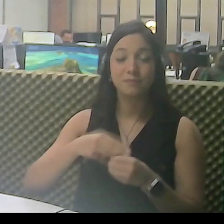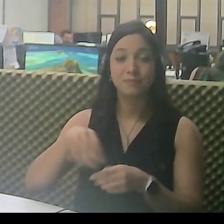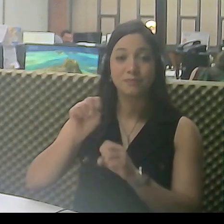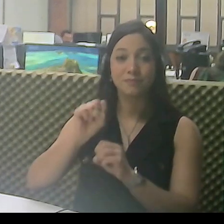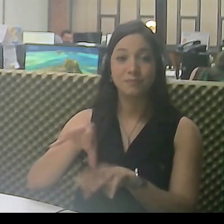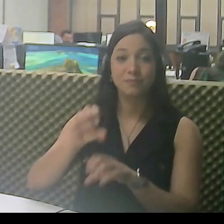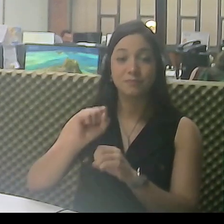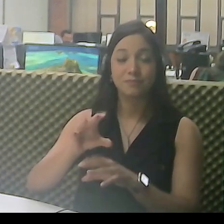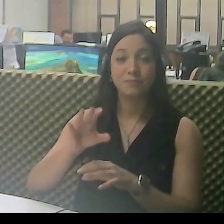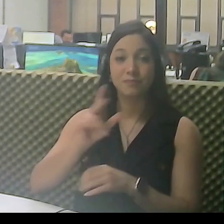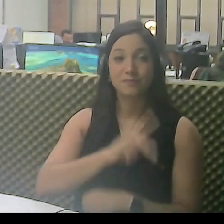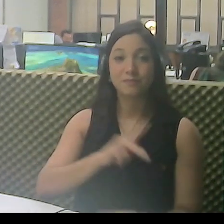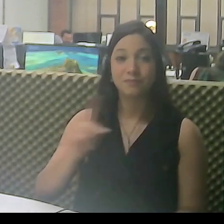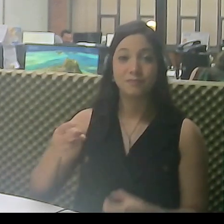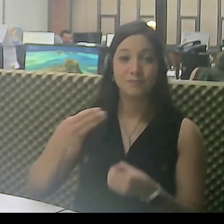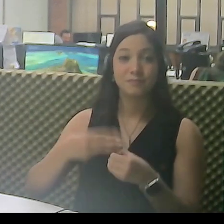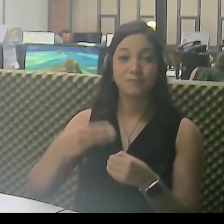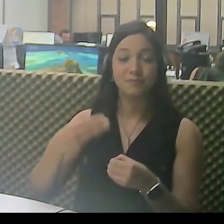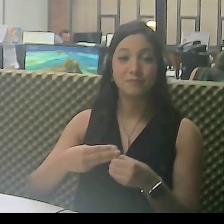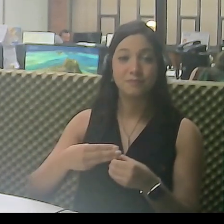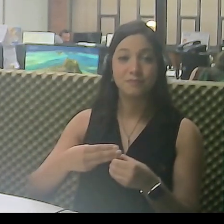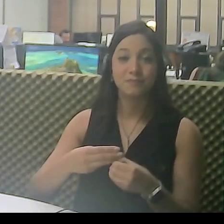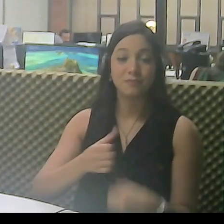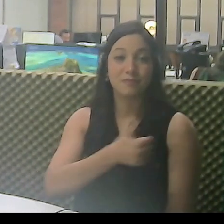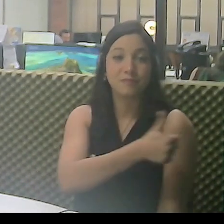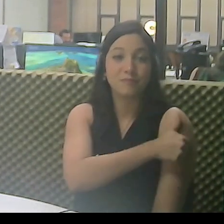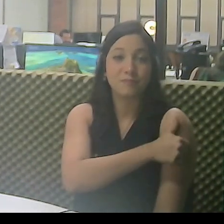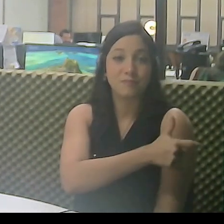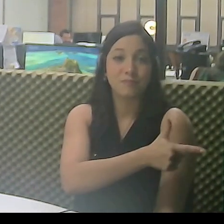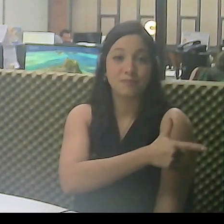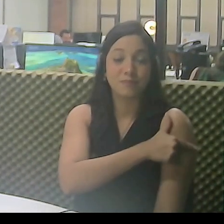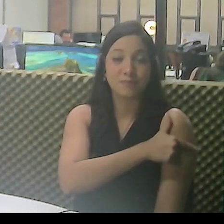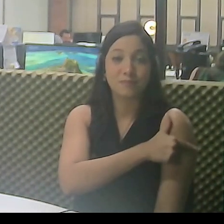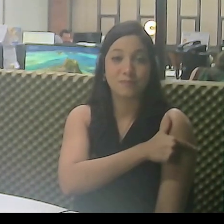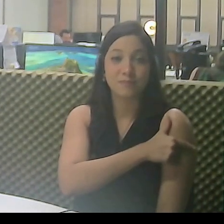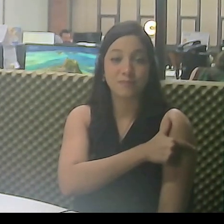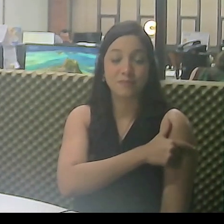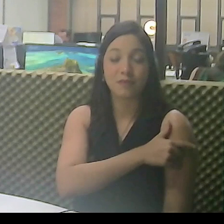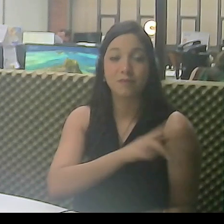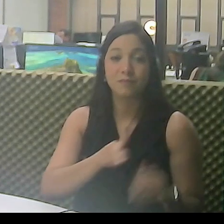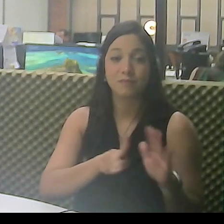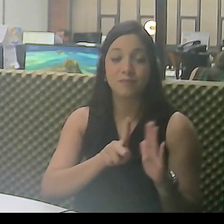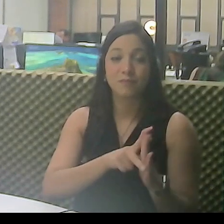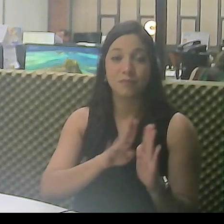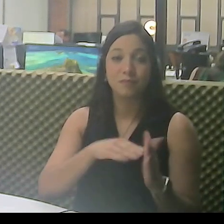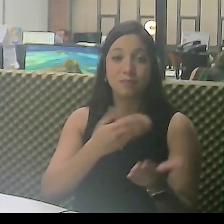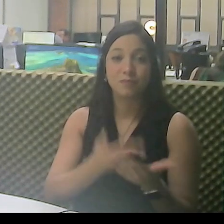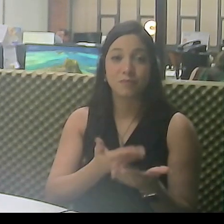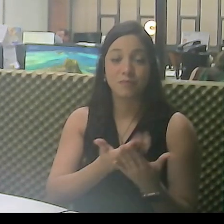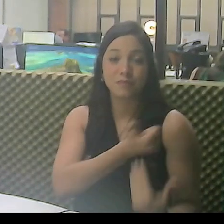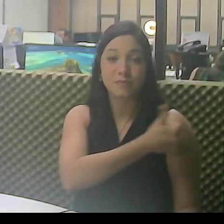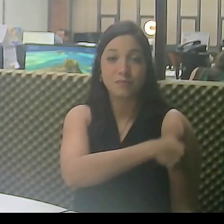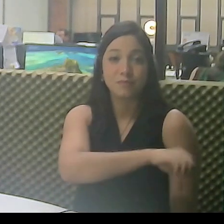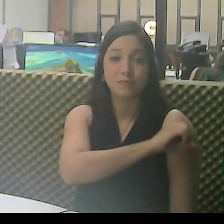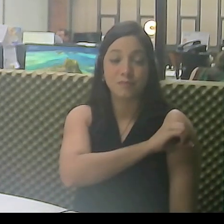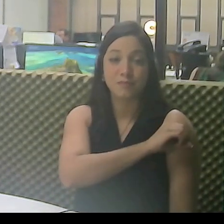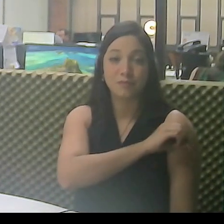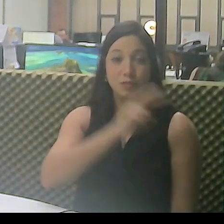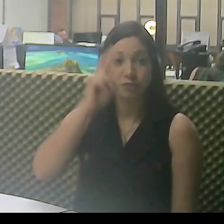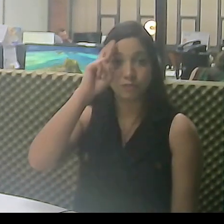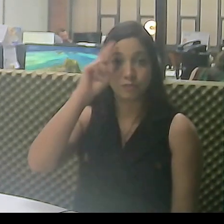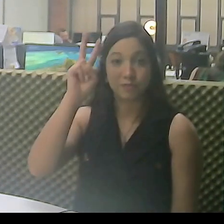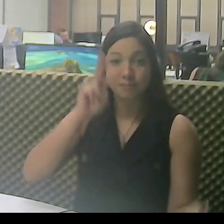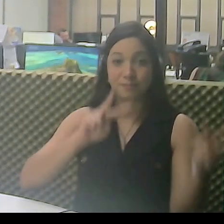Educação para professores municipais dos primeiros e segundos anos do ensino fundamental, além de diretores e